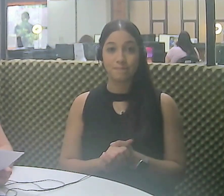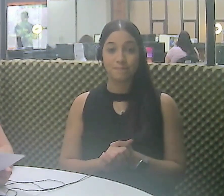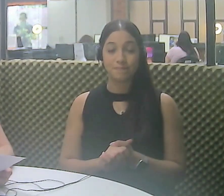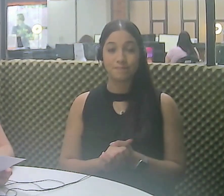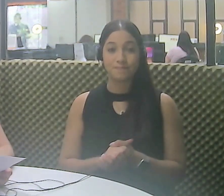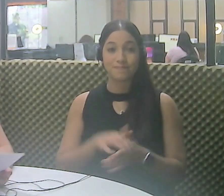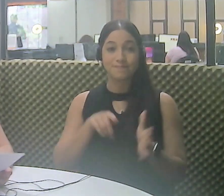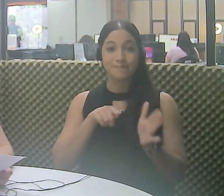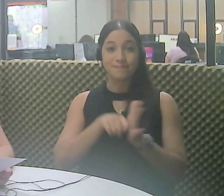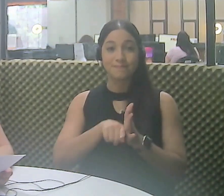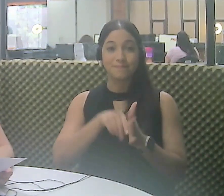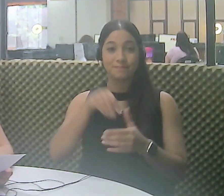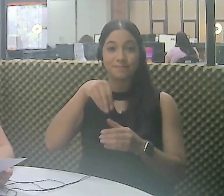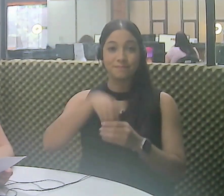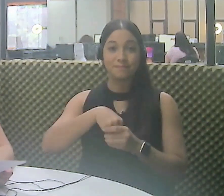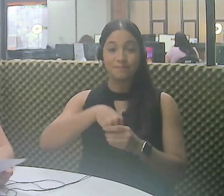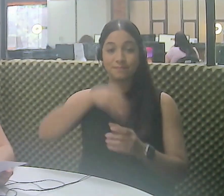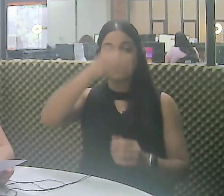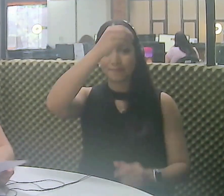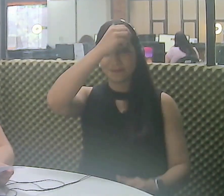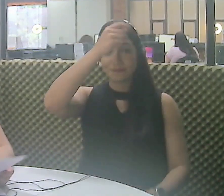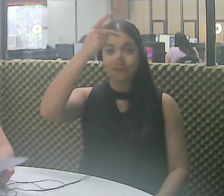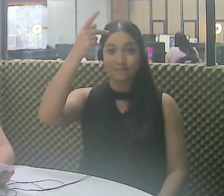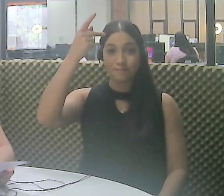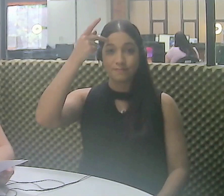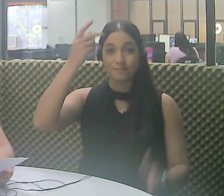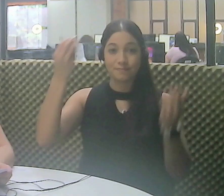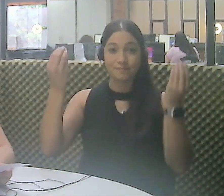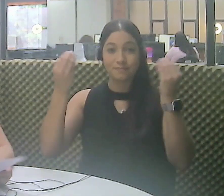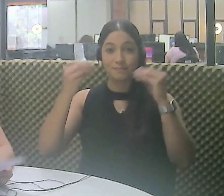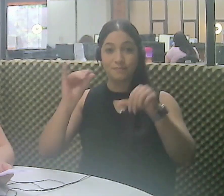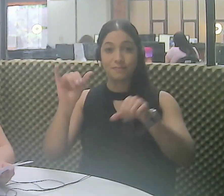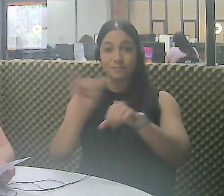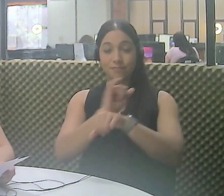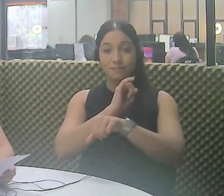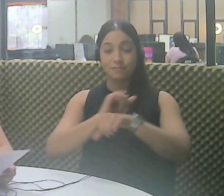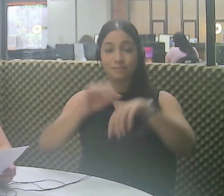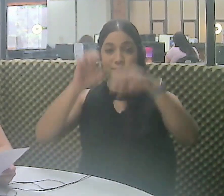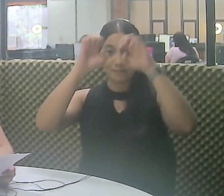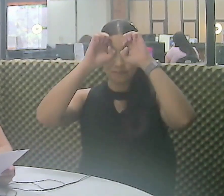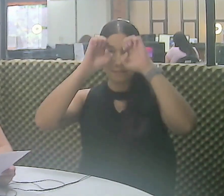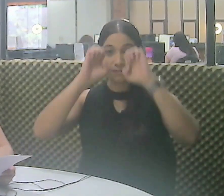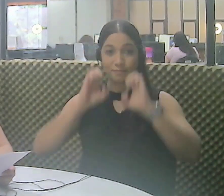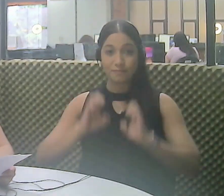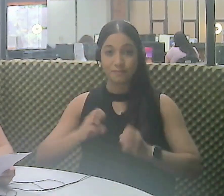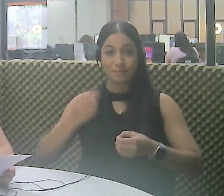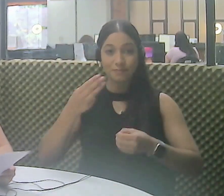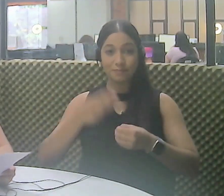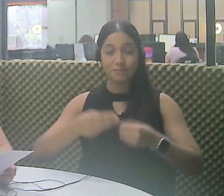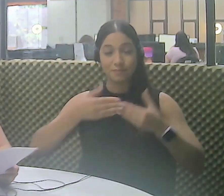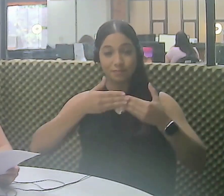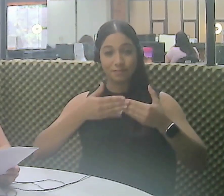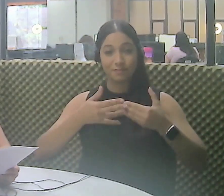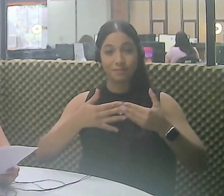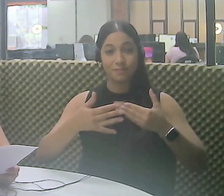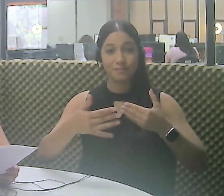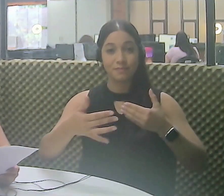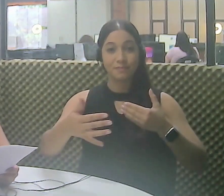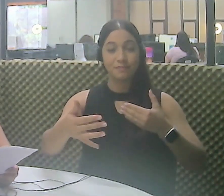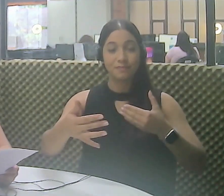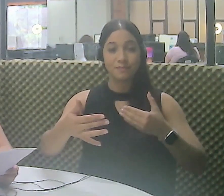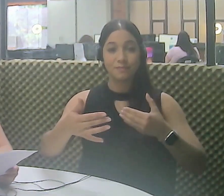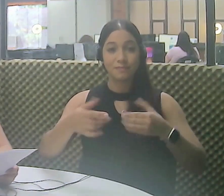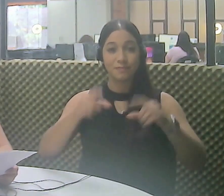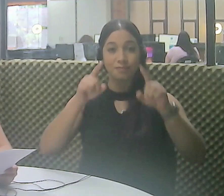A pesquisa interna da Prefeitura para a implementação do Plano de Integridade do município foi prorrogada.